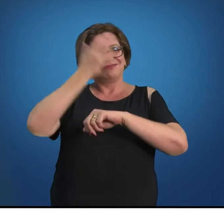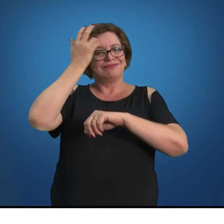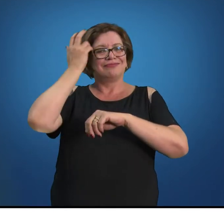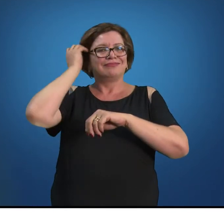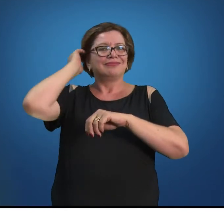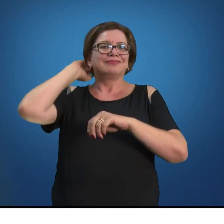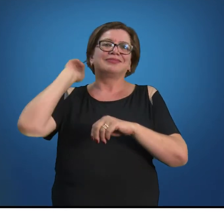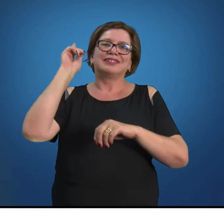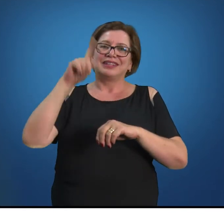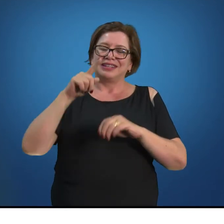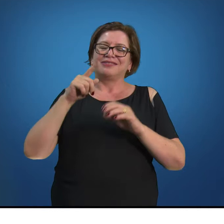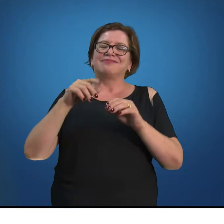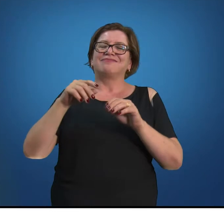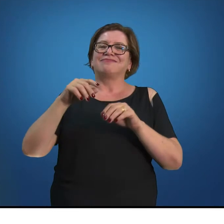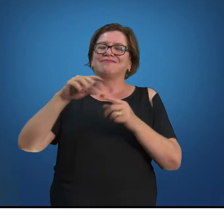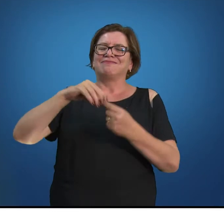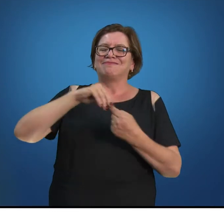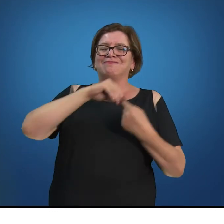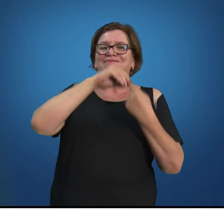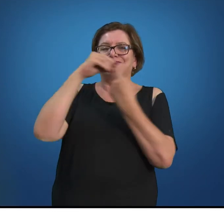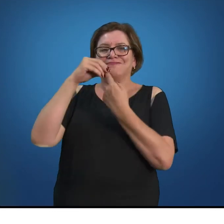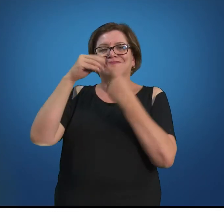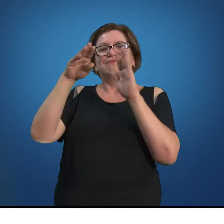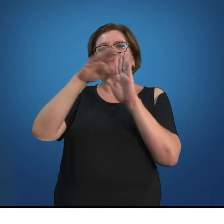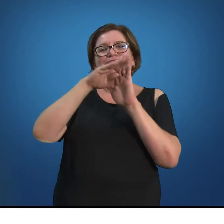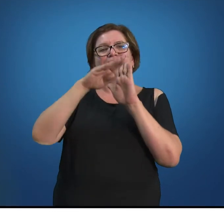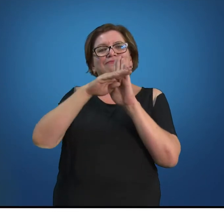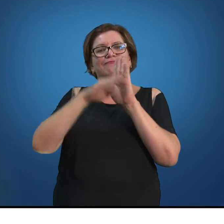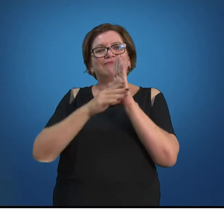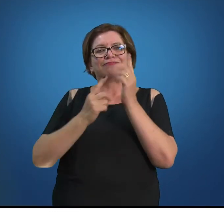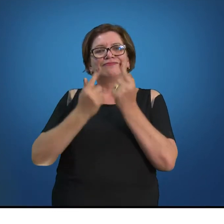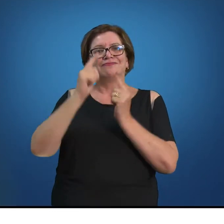instrumento principal de planejamento e de gestão urbana.